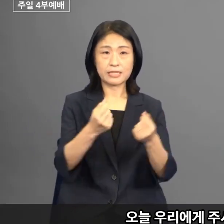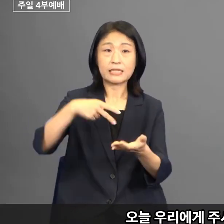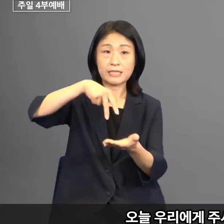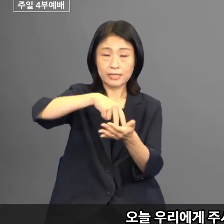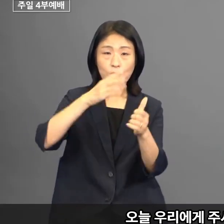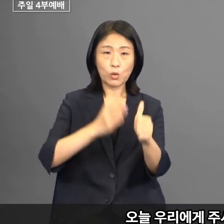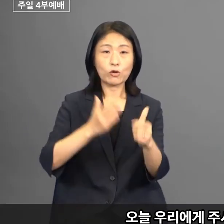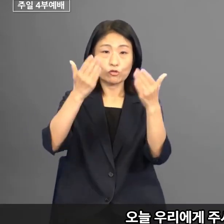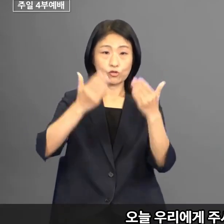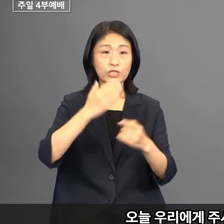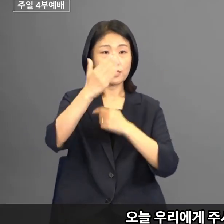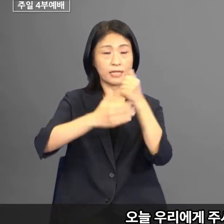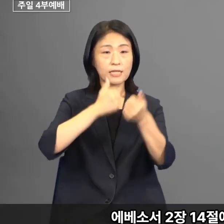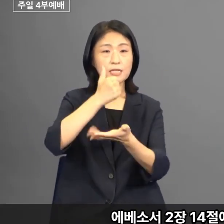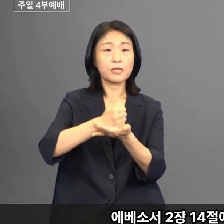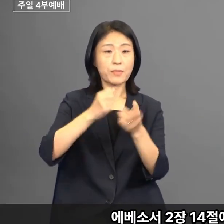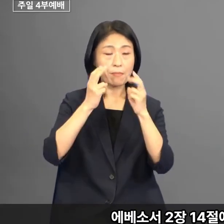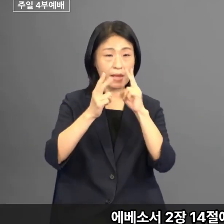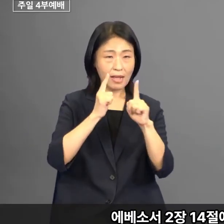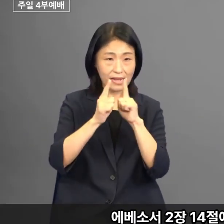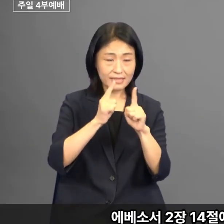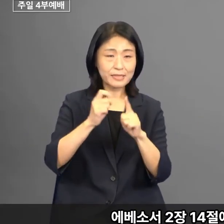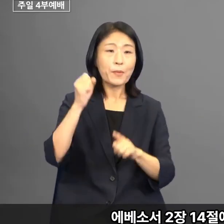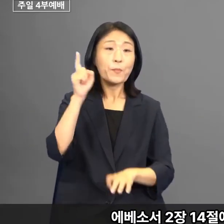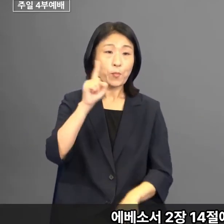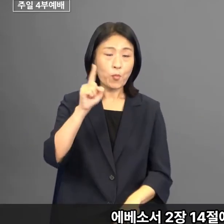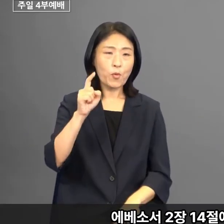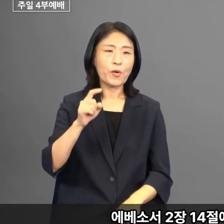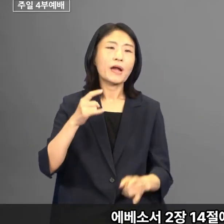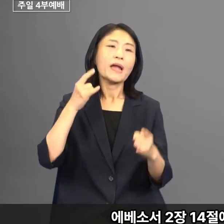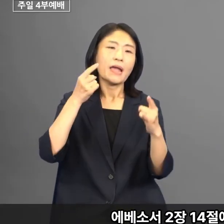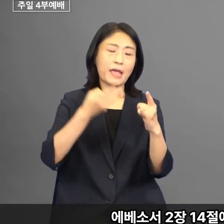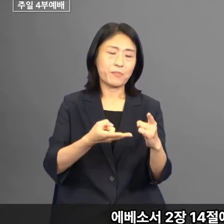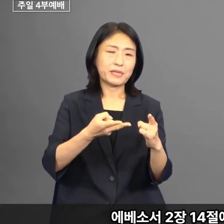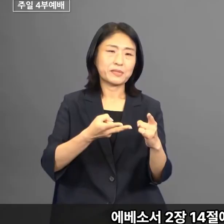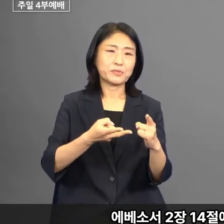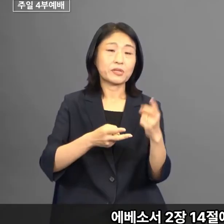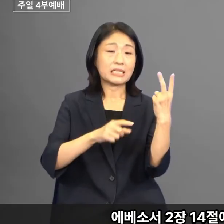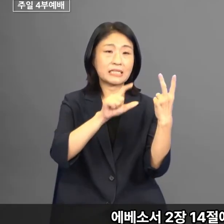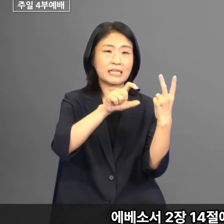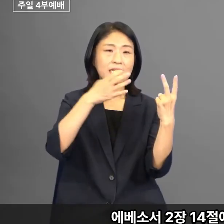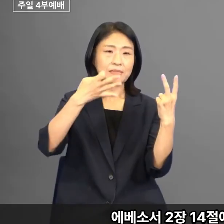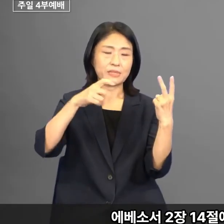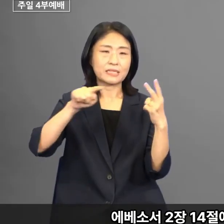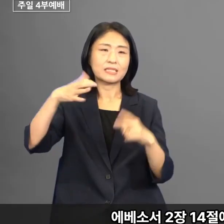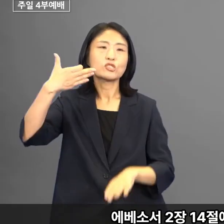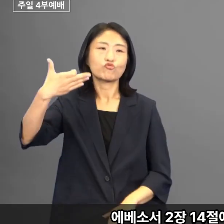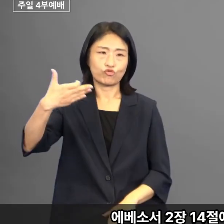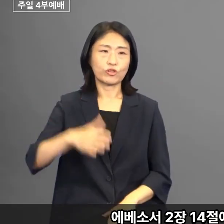오늘 우리에게 주시는 하나님의 말씀은 에베소서 2장 14절에서 19절의 말씀입니다.